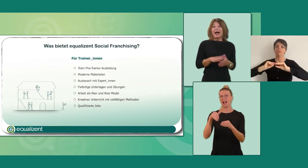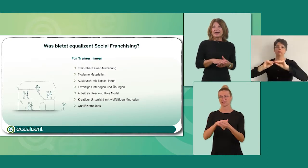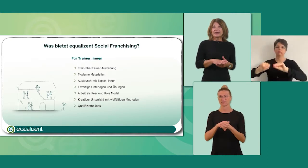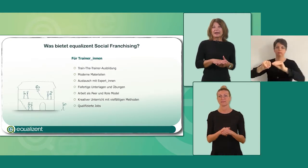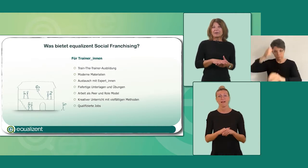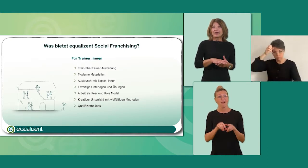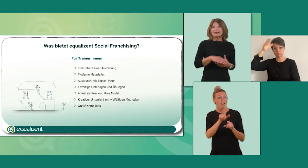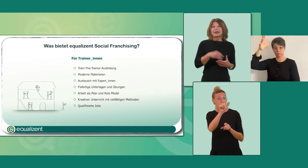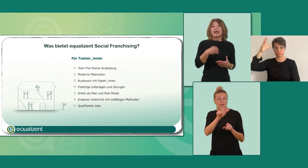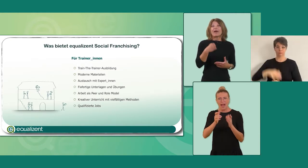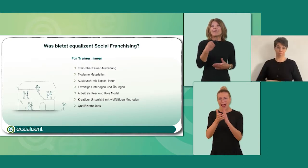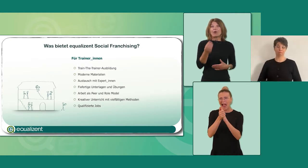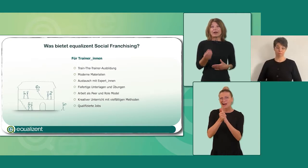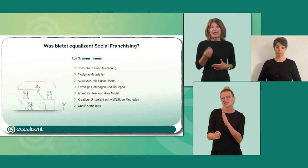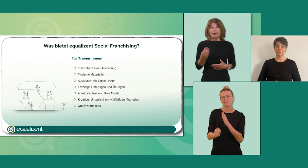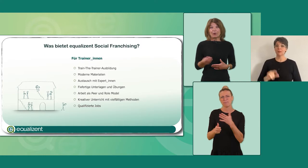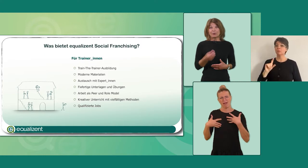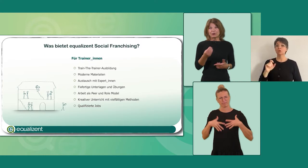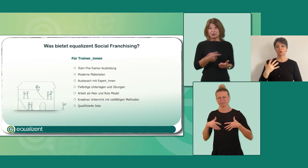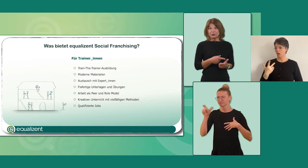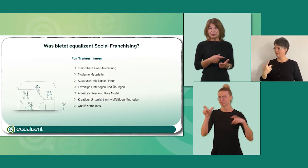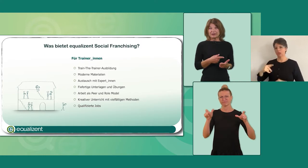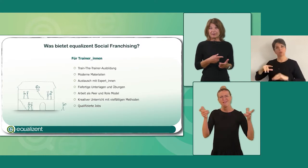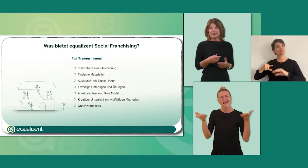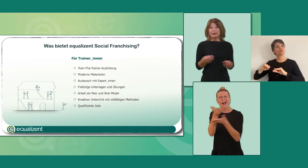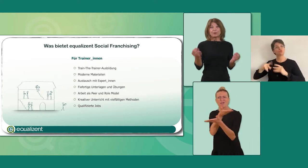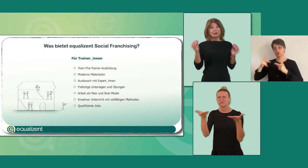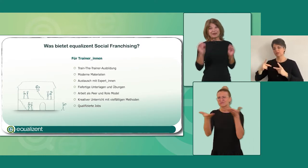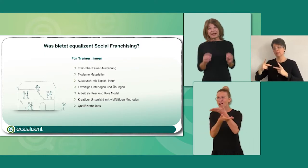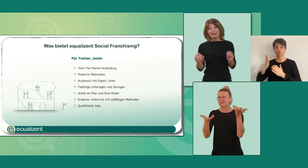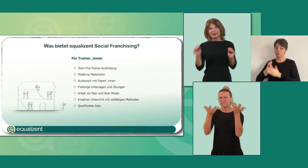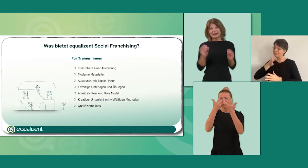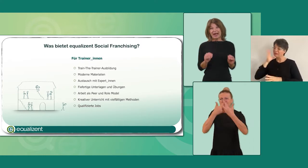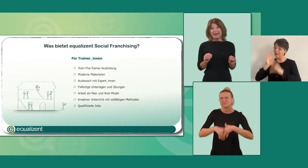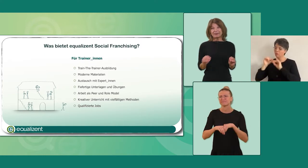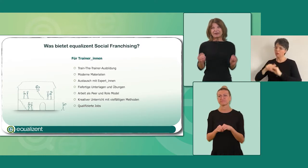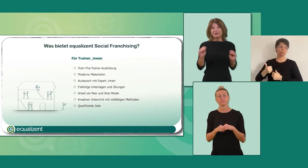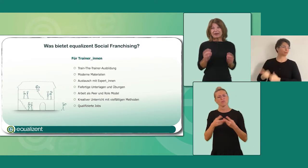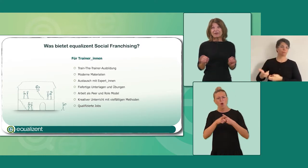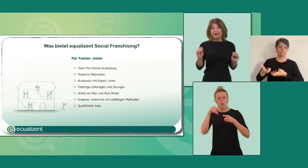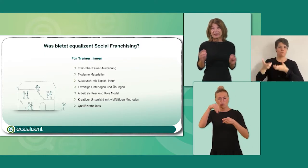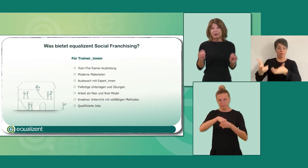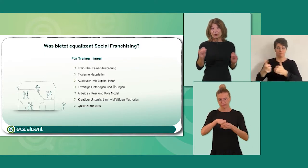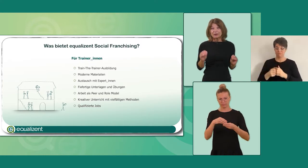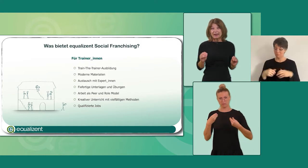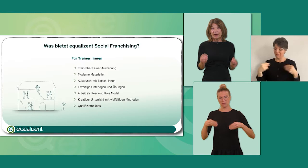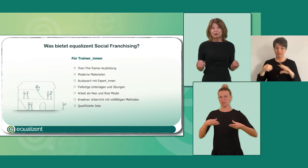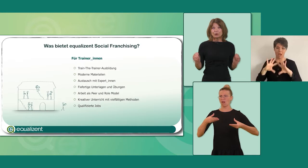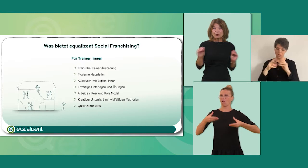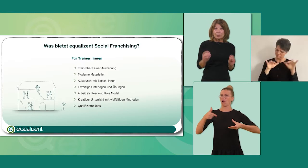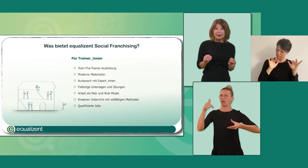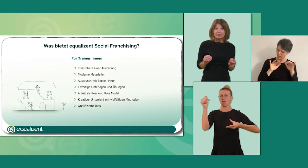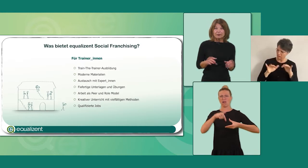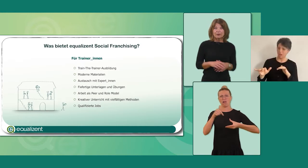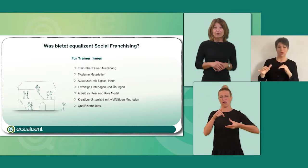Sie erhalten ebenfalls erfolgreich erprobte Schulungskonzepte, moderne Materialien mit fixfertigen Unterlagen